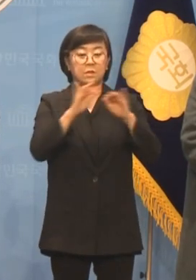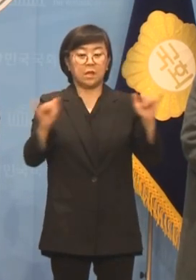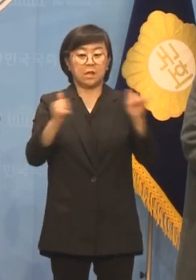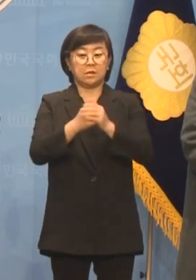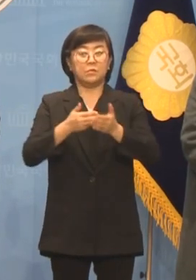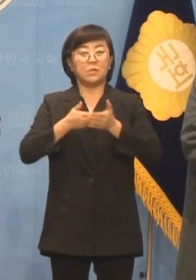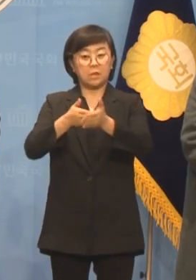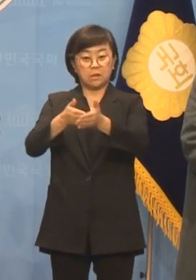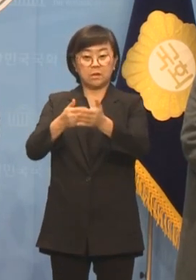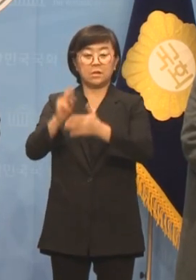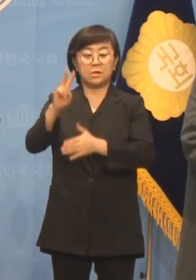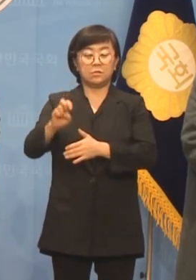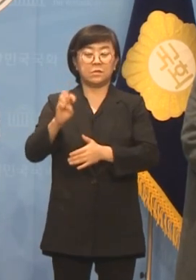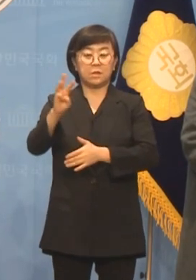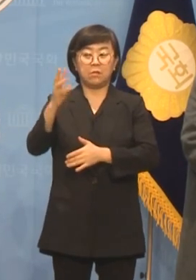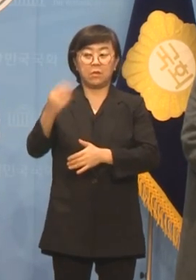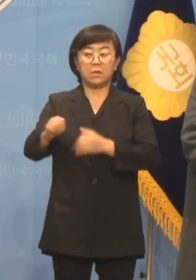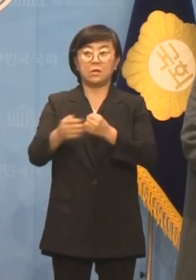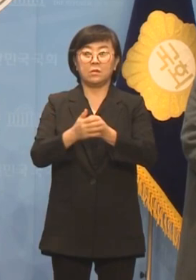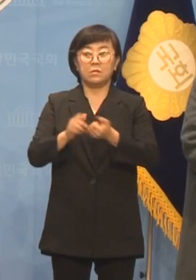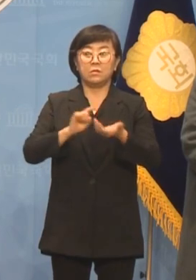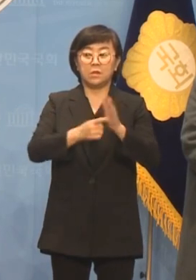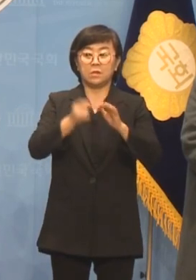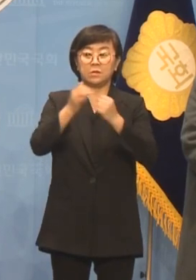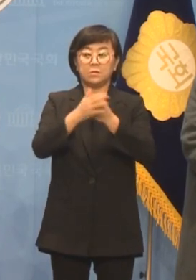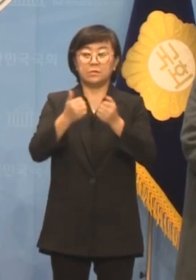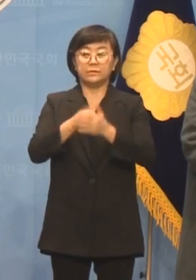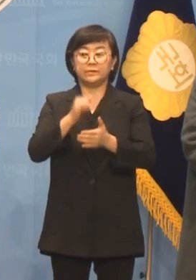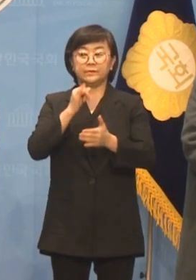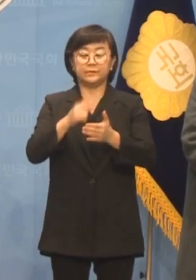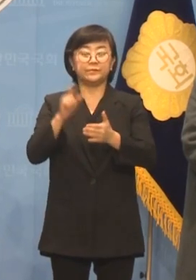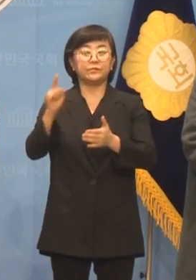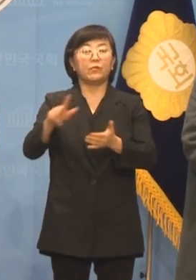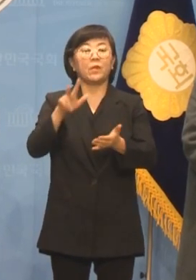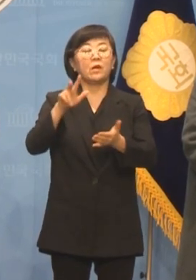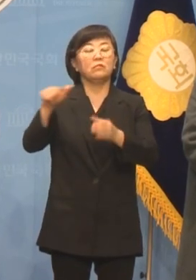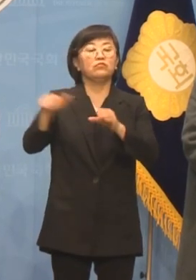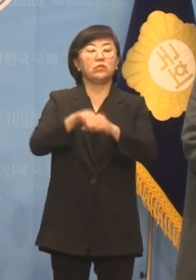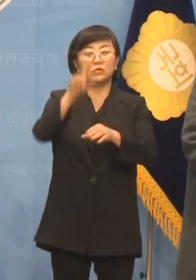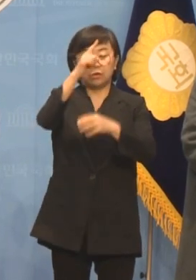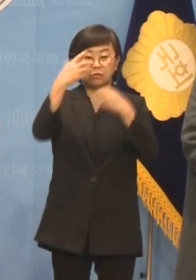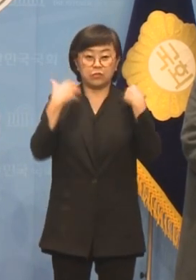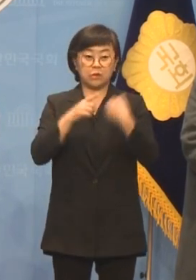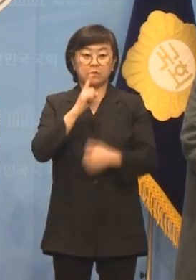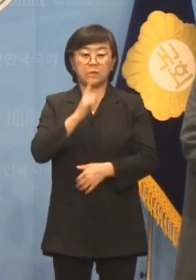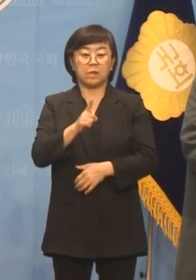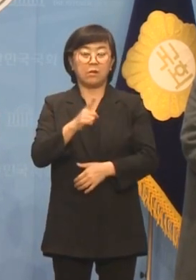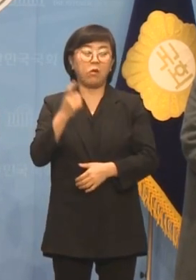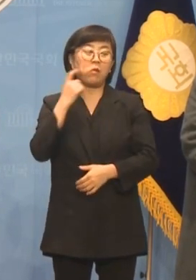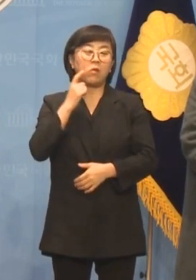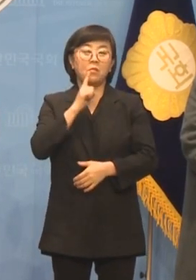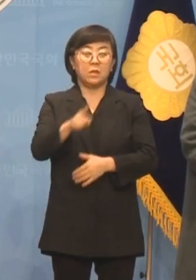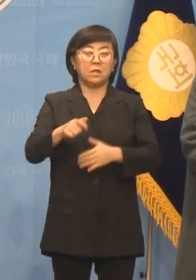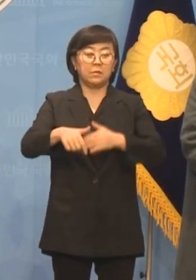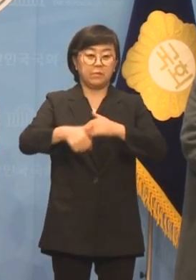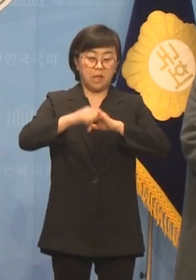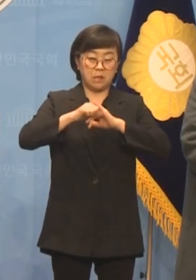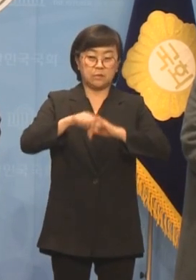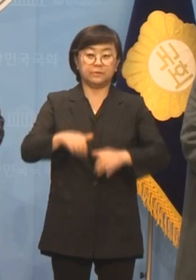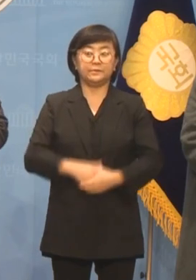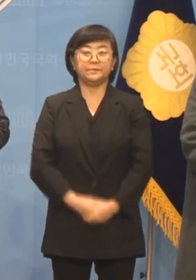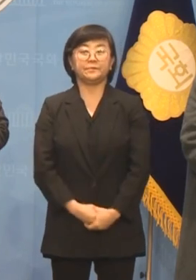낸 의견서에 23억이 명시되어 있습니다. 제가 다 입수해서 읽어보니까요. 근데 그걸 문재인 정부 때 일이라고 거짓말하다 딱 들킨 거